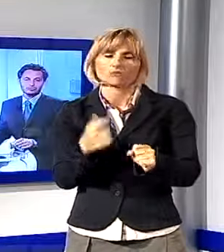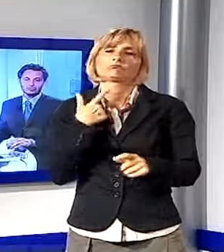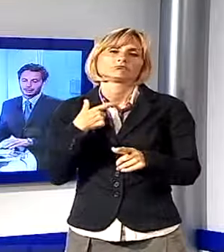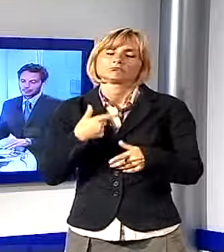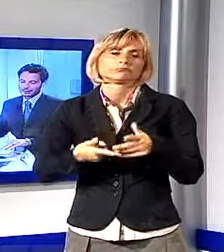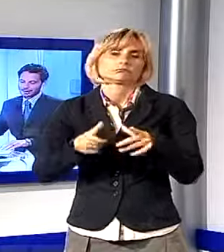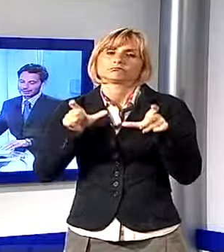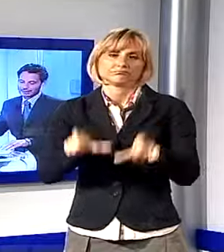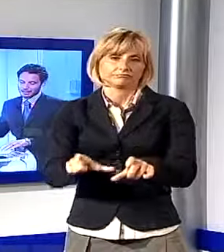per entrambi.